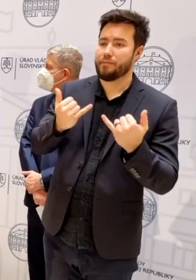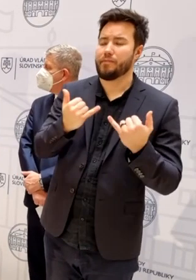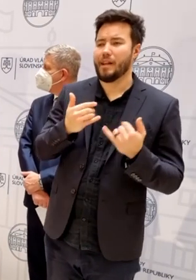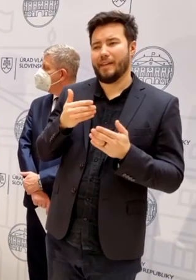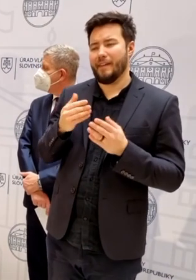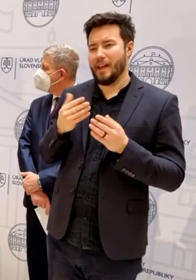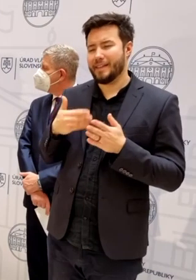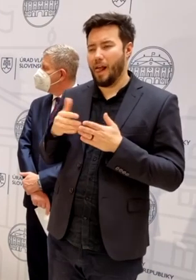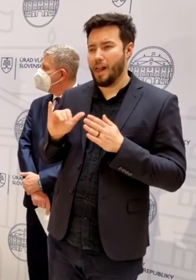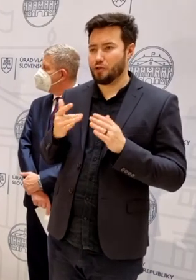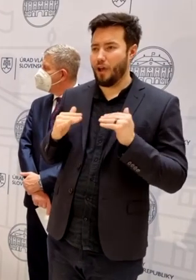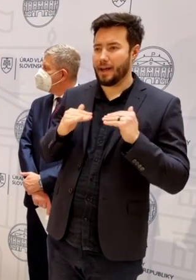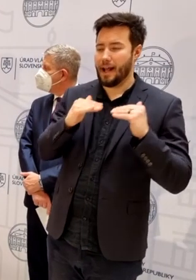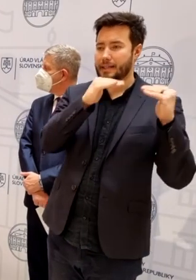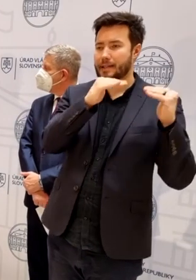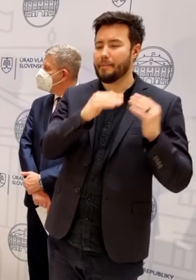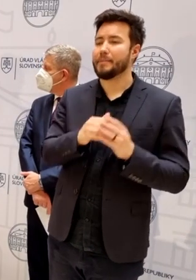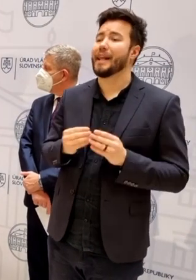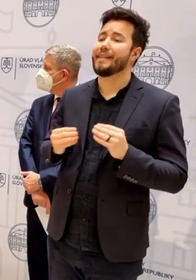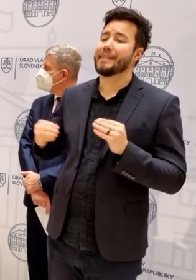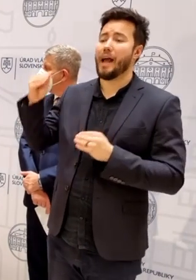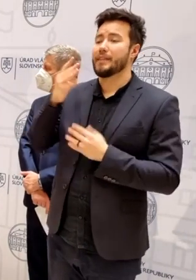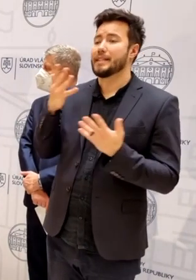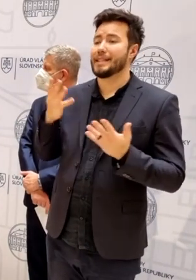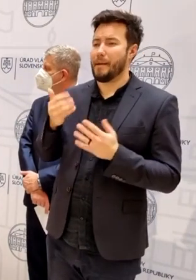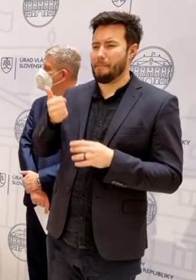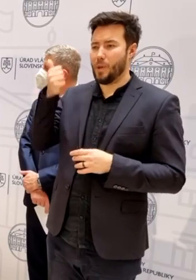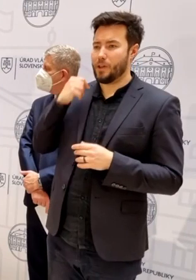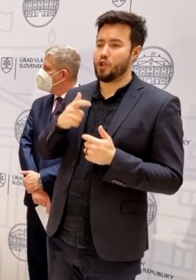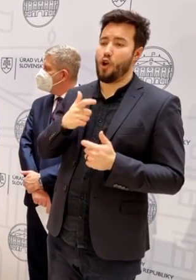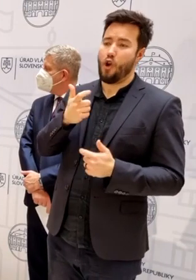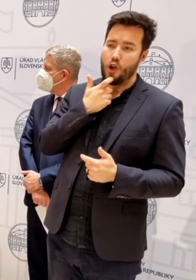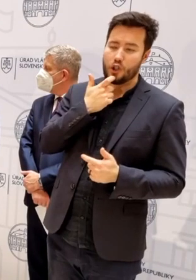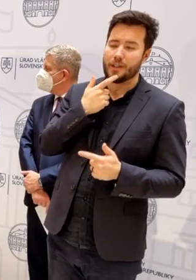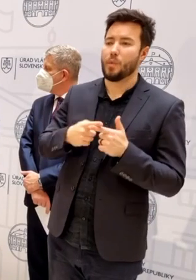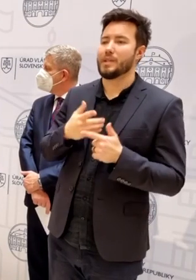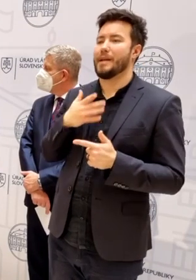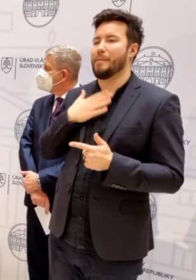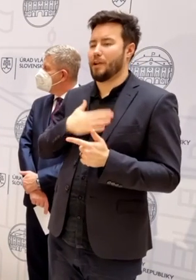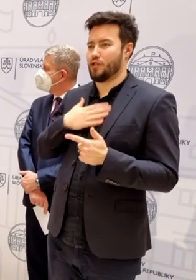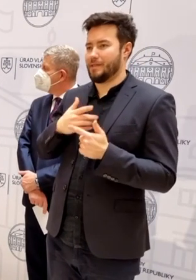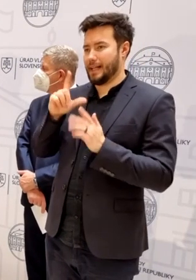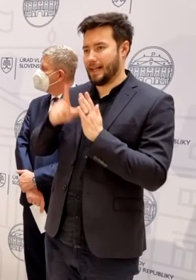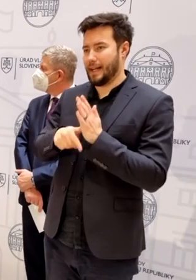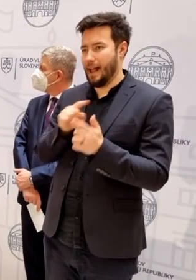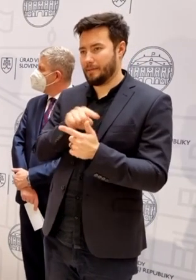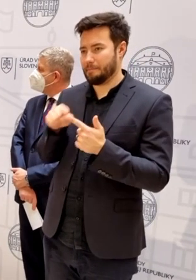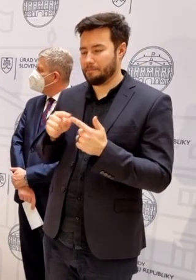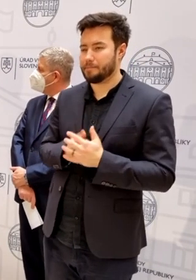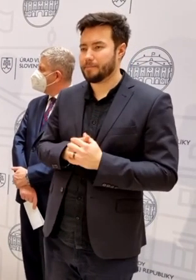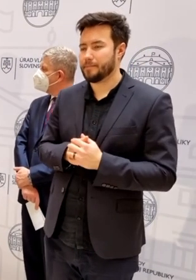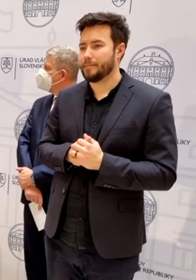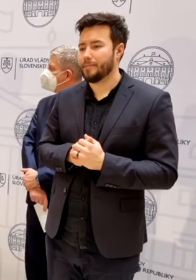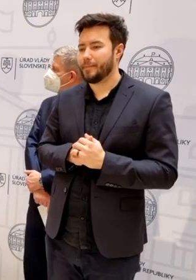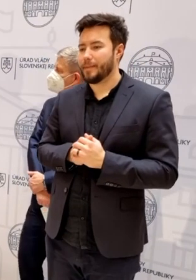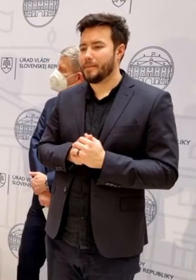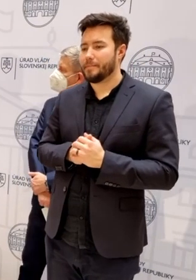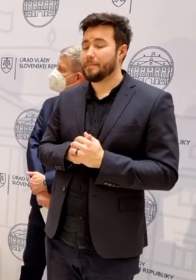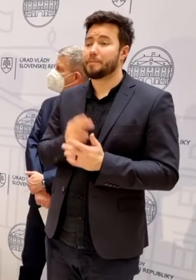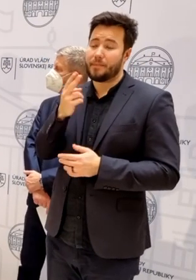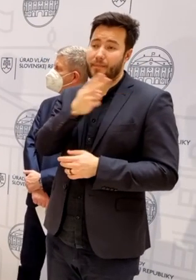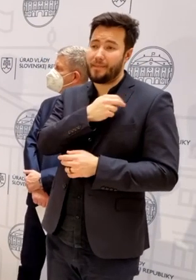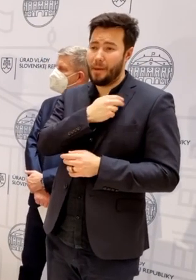s tým, že najviac výjazdov minulý týždeň bolo v Prešovskom a v Košickom kraji. Nemocnice samozrejme sa